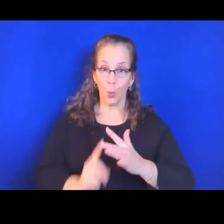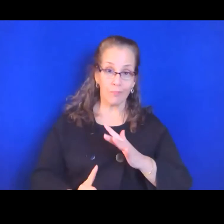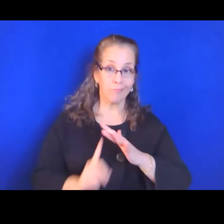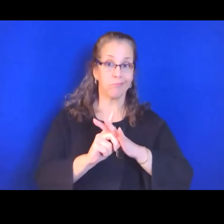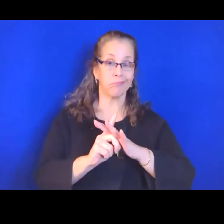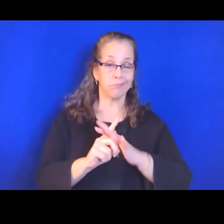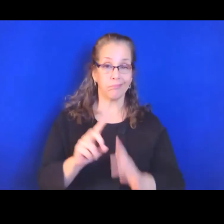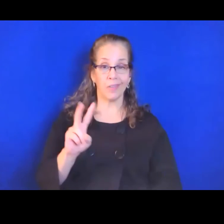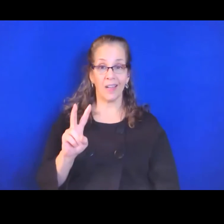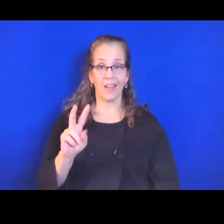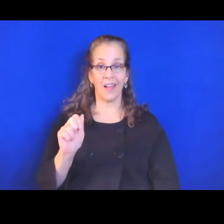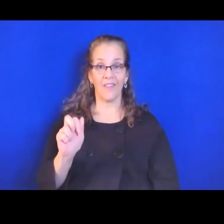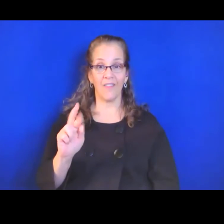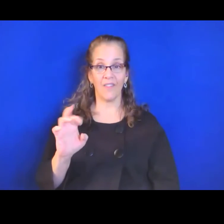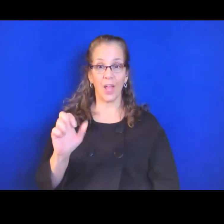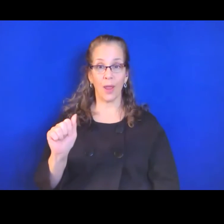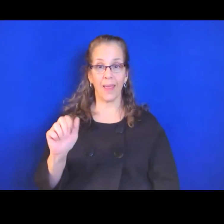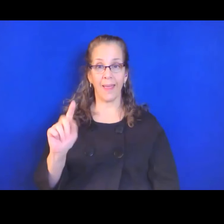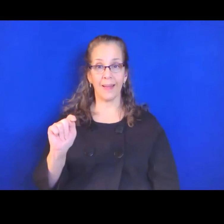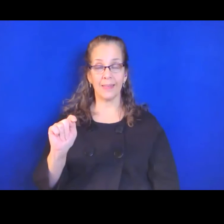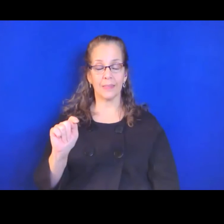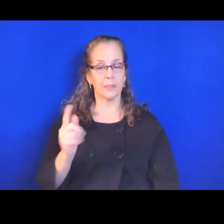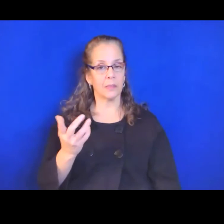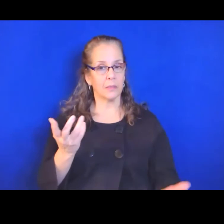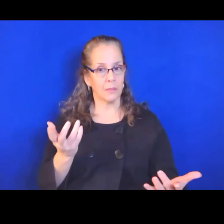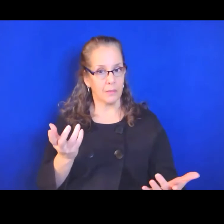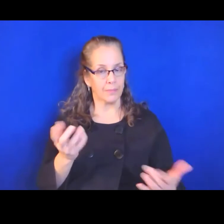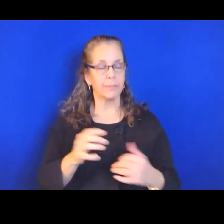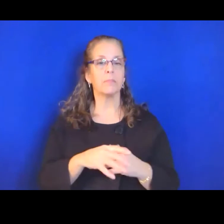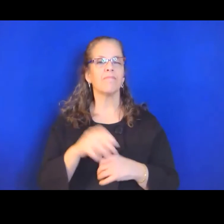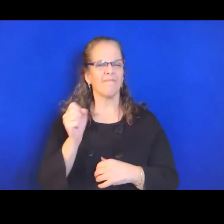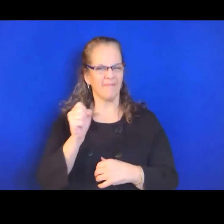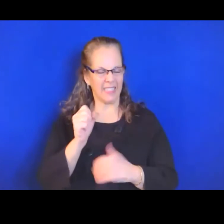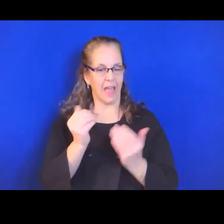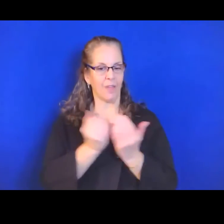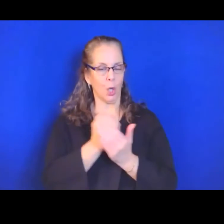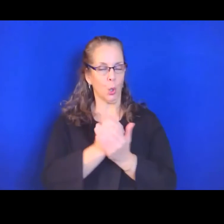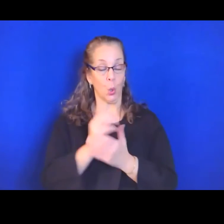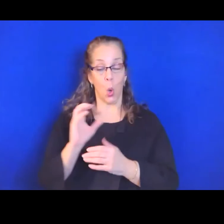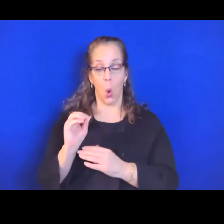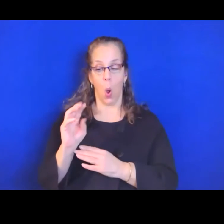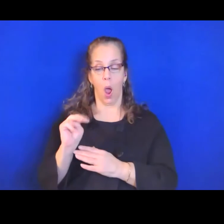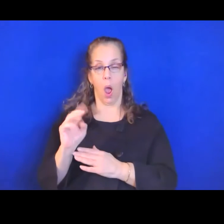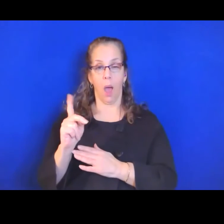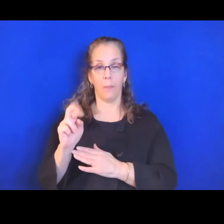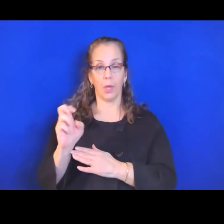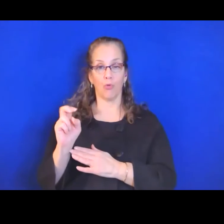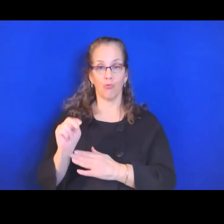Omicron 的另外两种小的变种，那我们是不是要很担心？